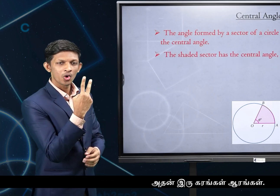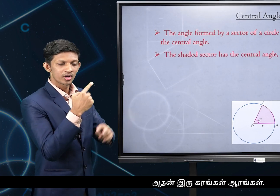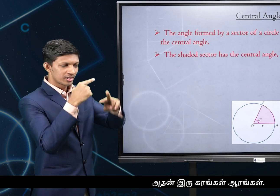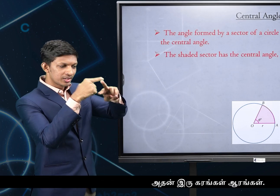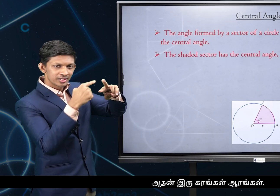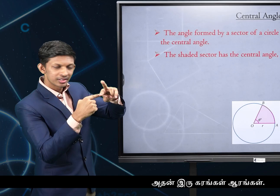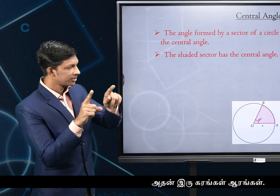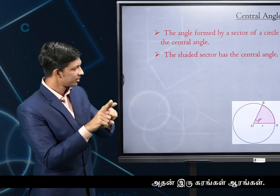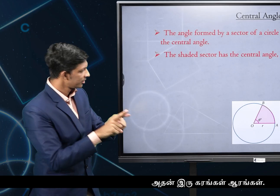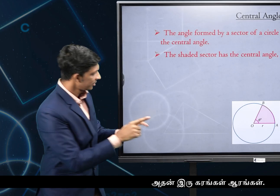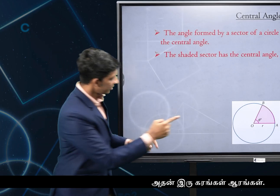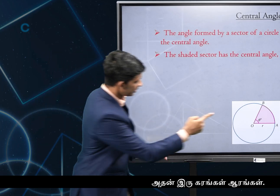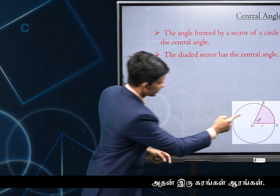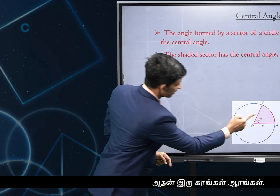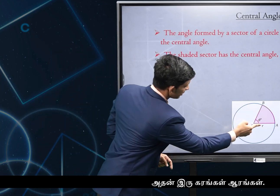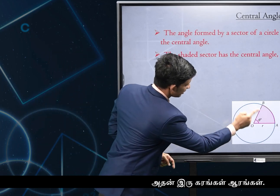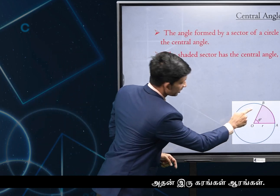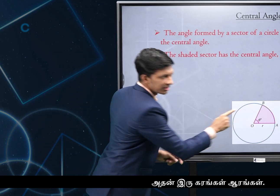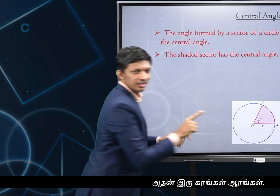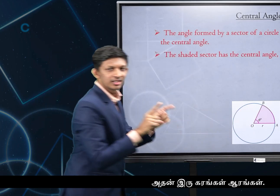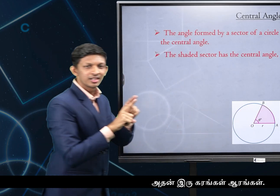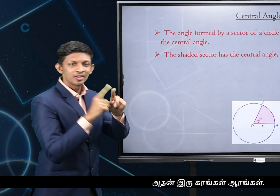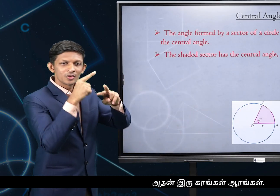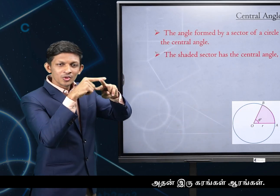அதன் இரு கரங்கள் ஆரங்கள்